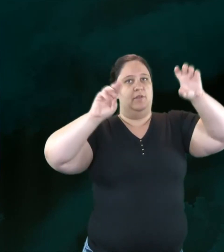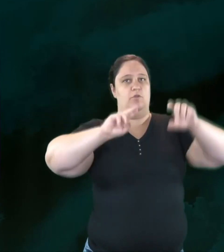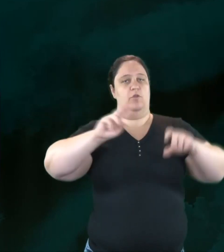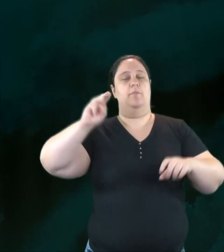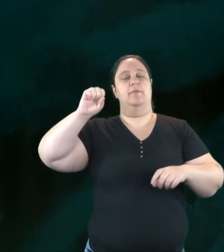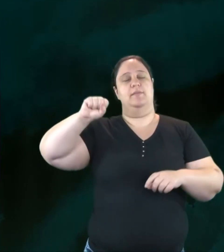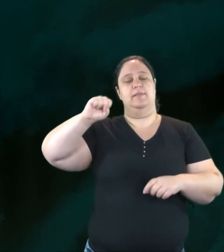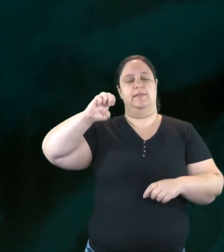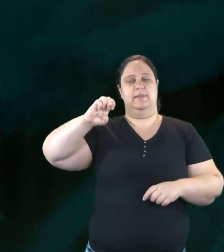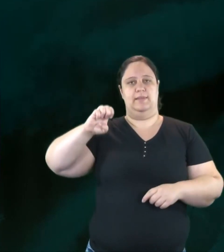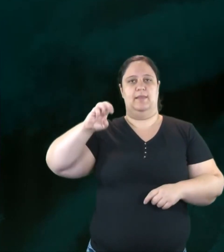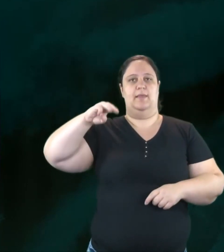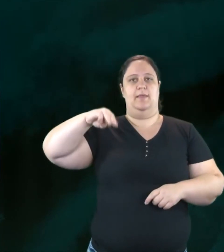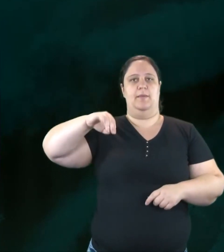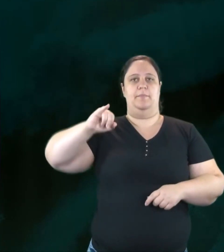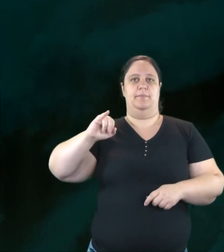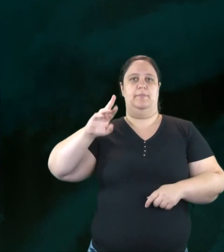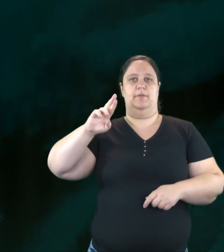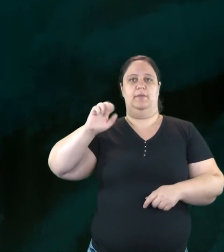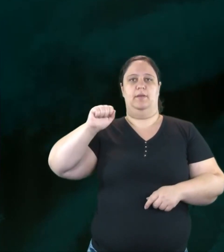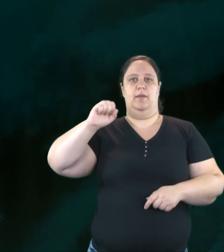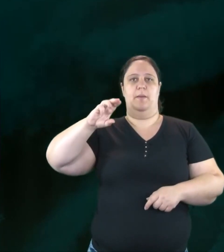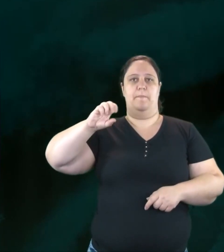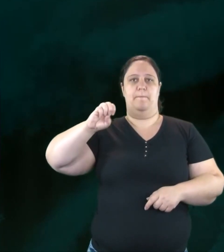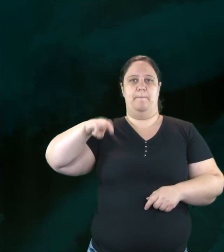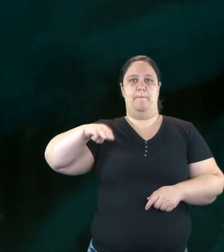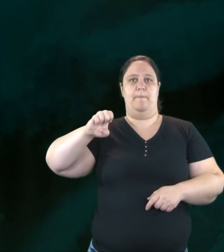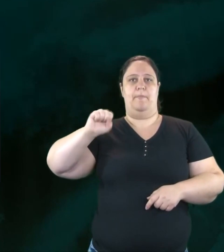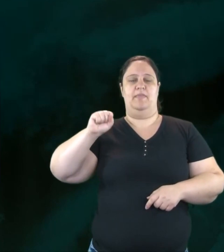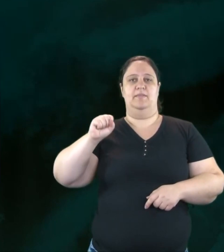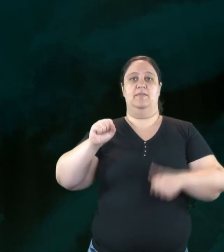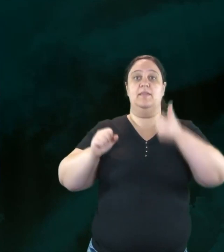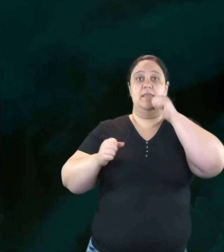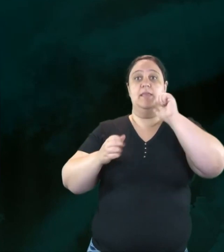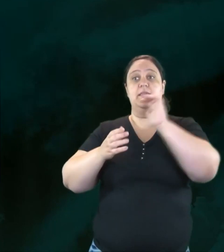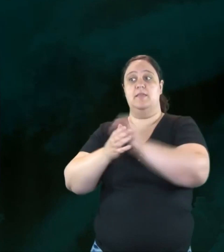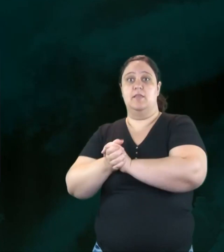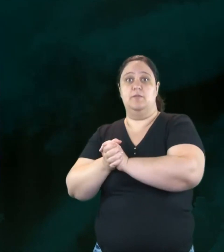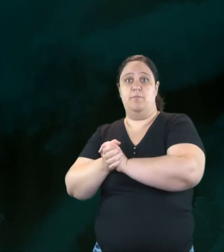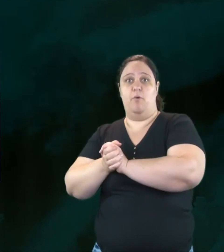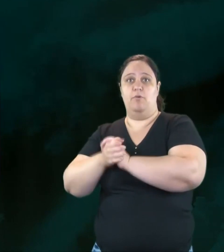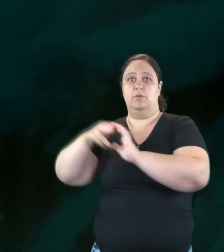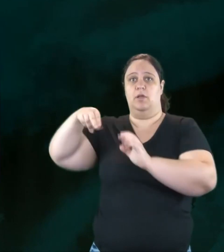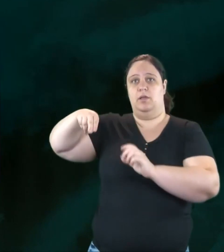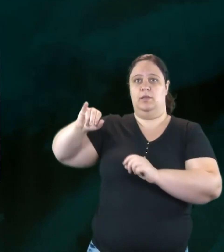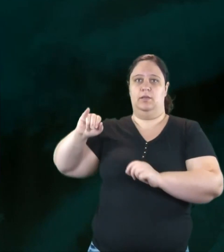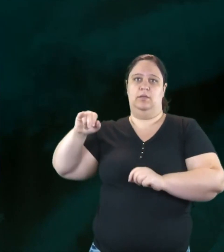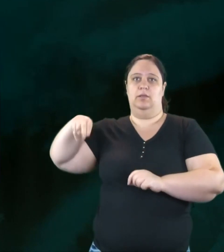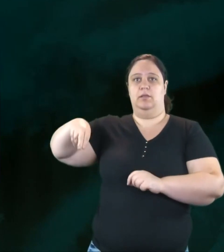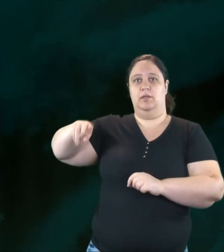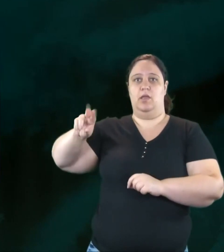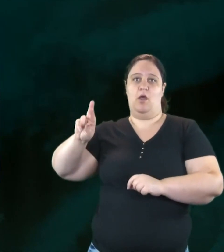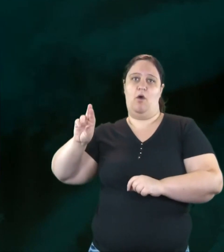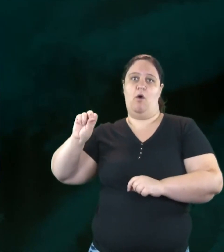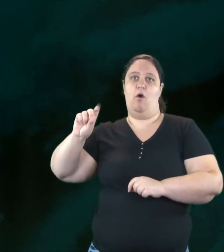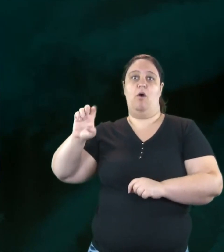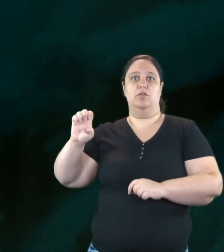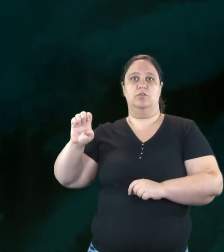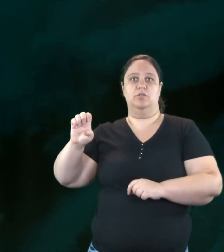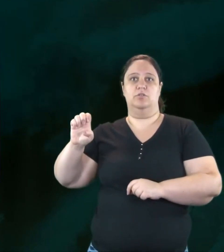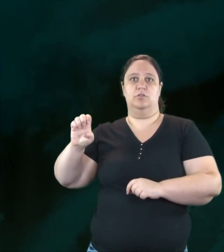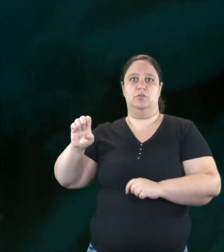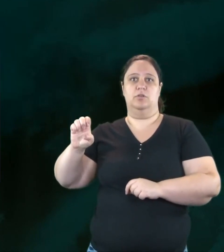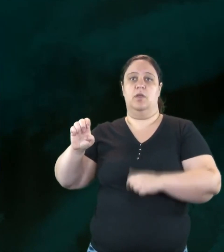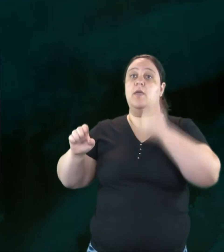Semiramis, era a esposa do Nimrod. E não era nem só a esposa do Nimrod, era a mãe